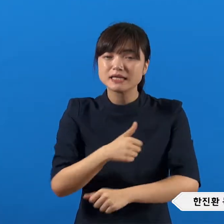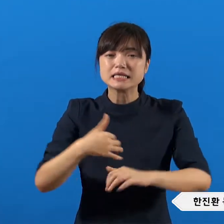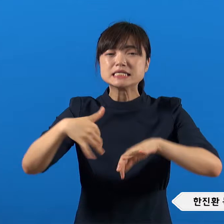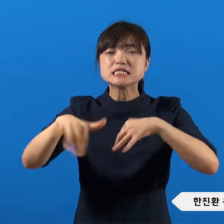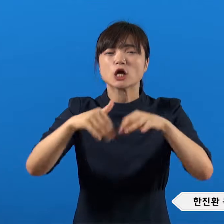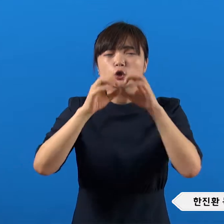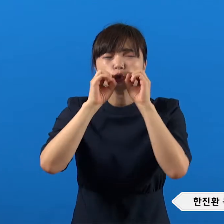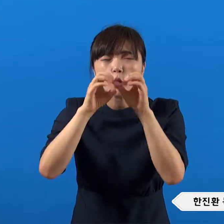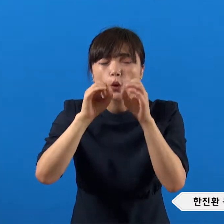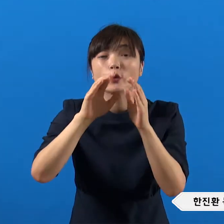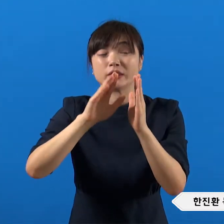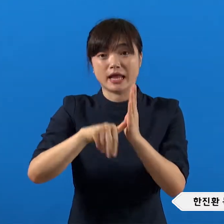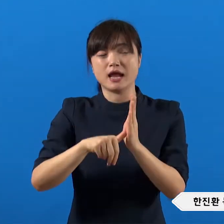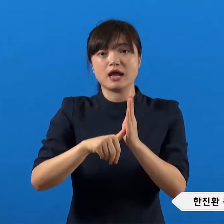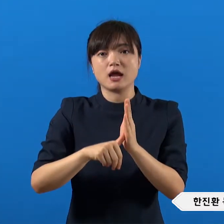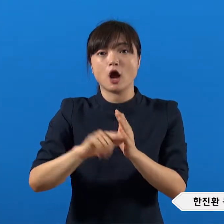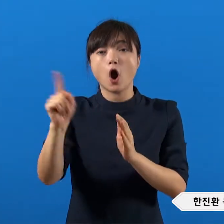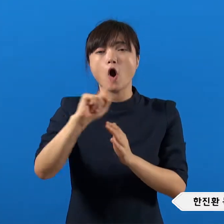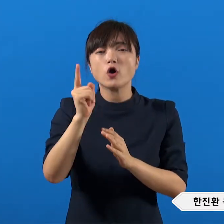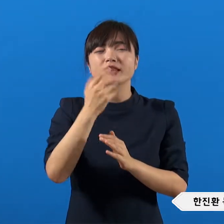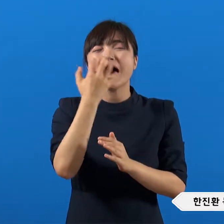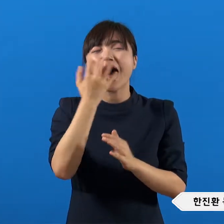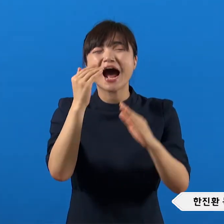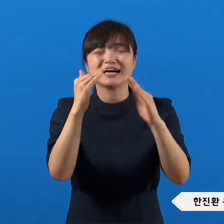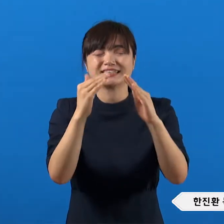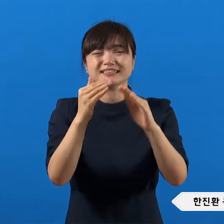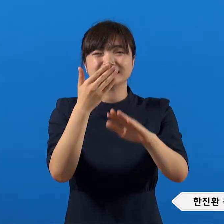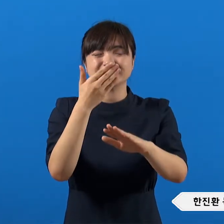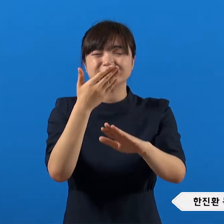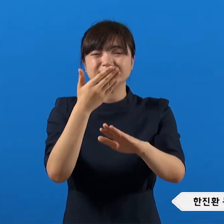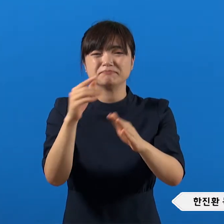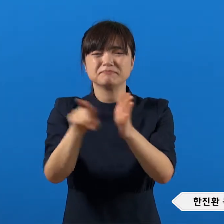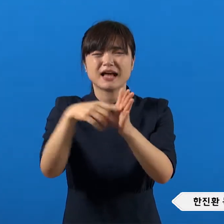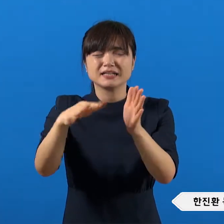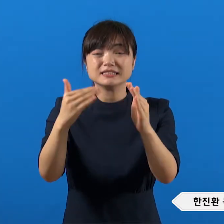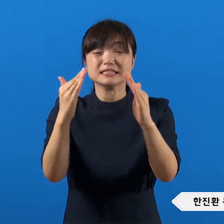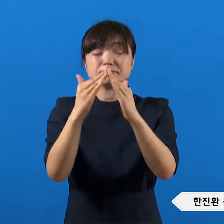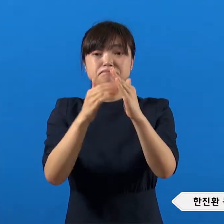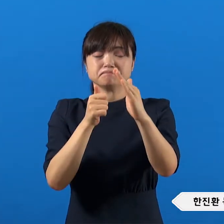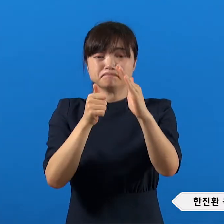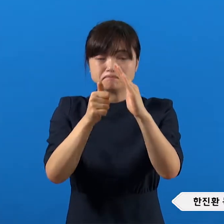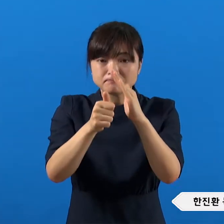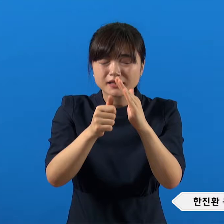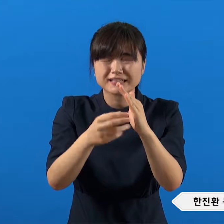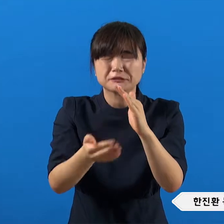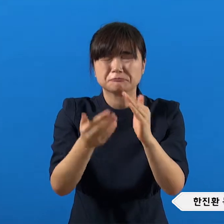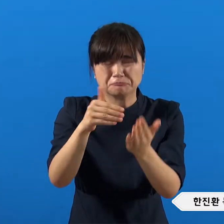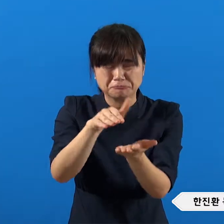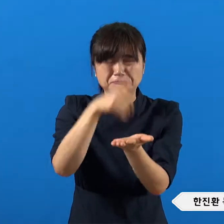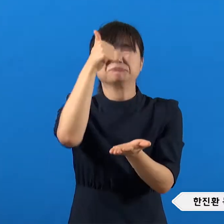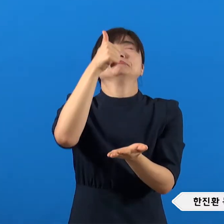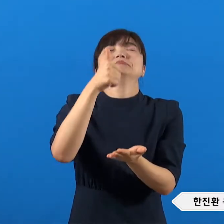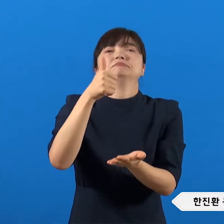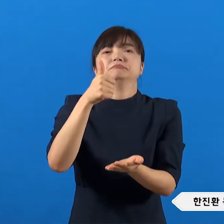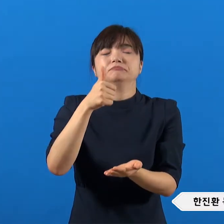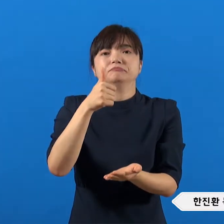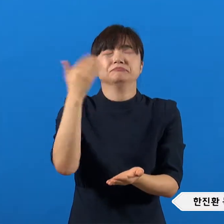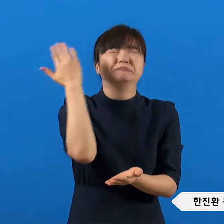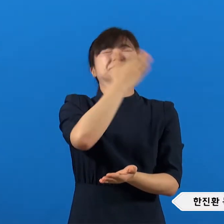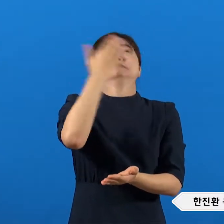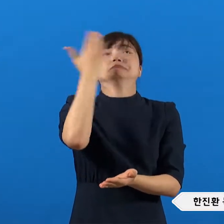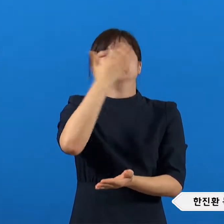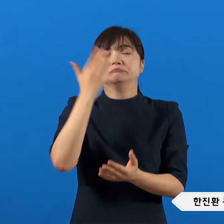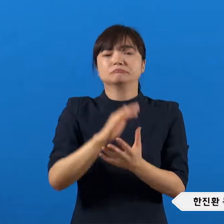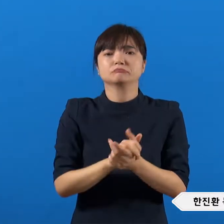노방전도를 나갔는데 어느 집 대문 앞에서 주인에게 문전박대를 당했습니다.